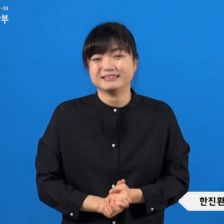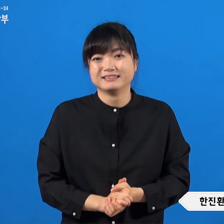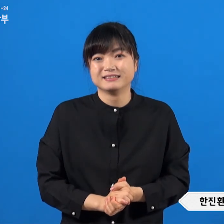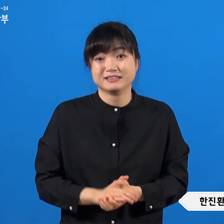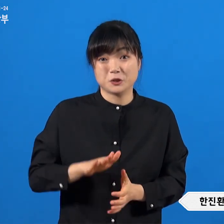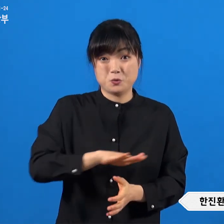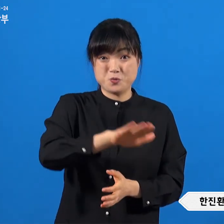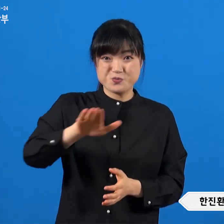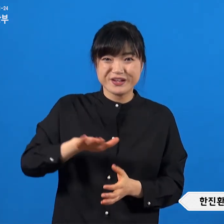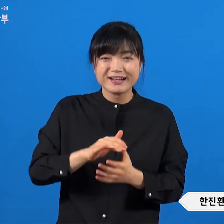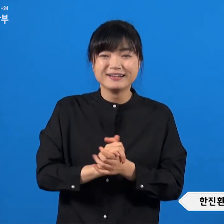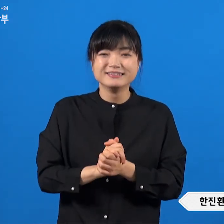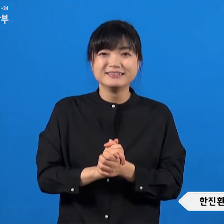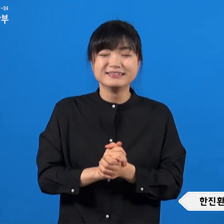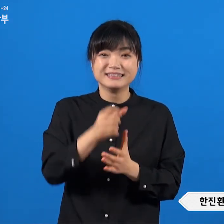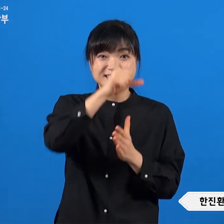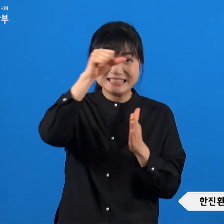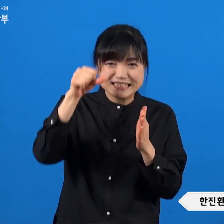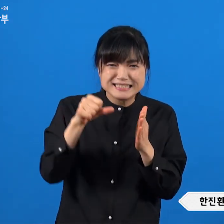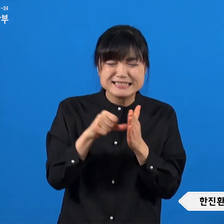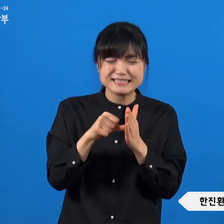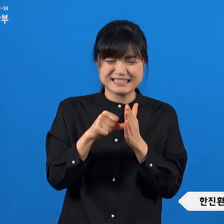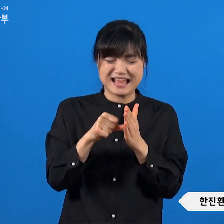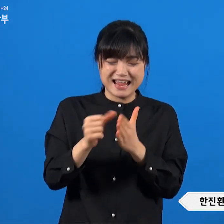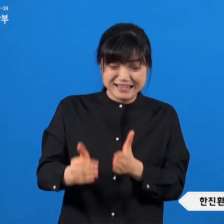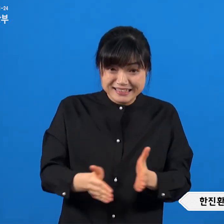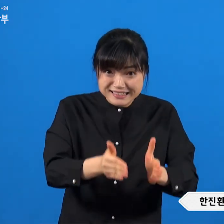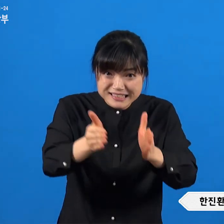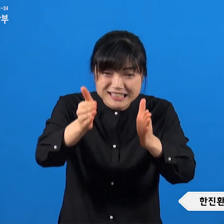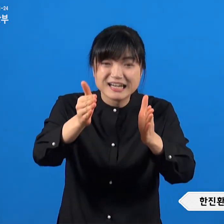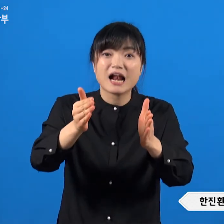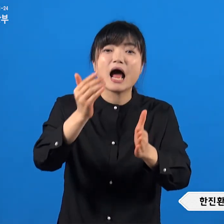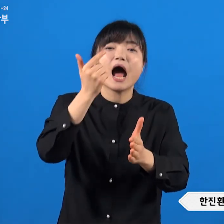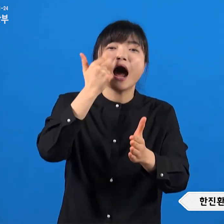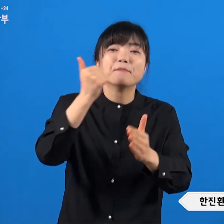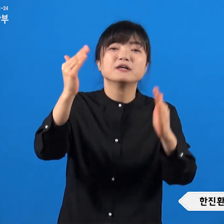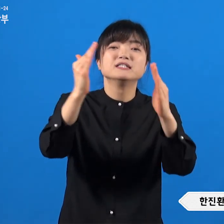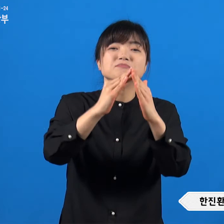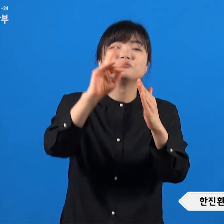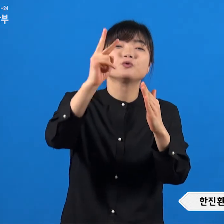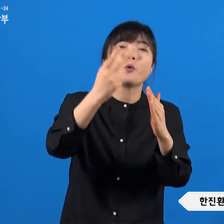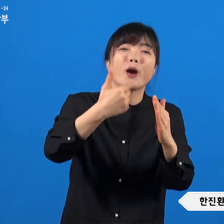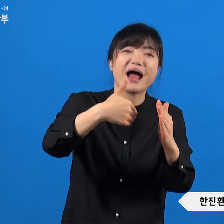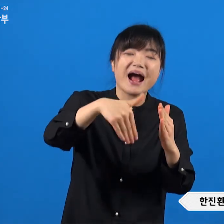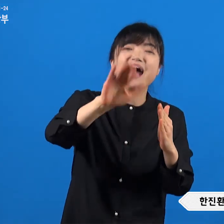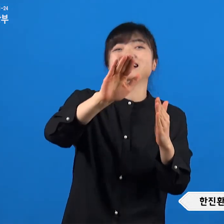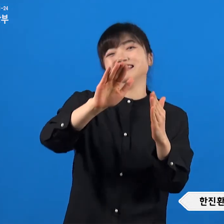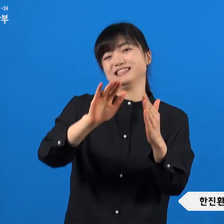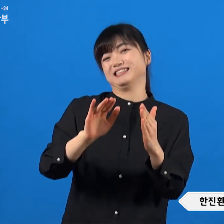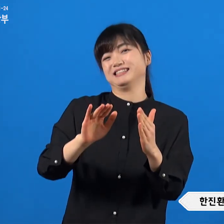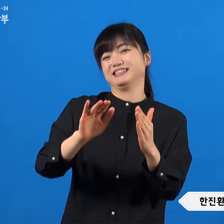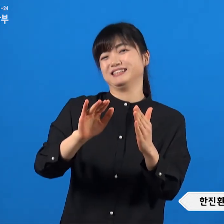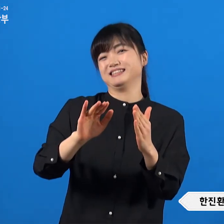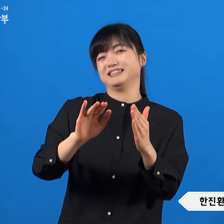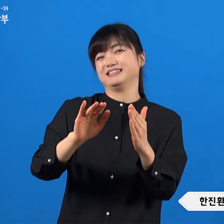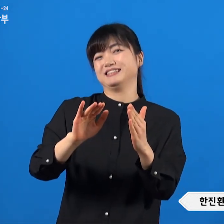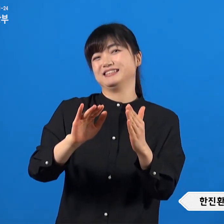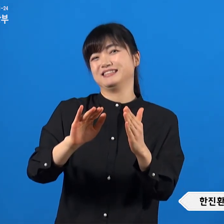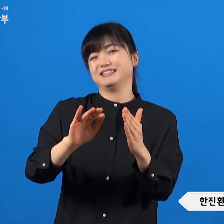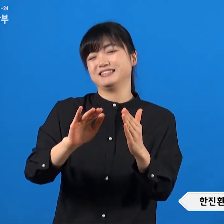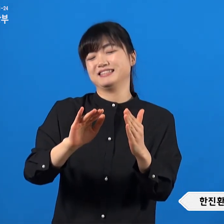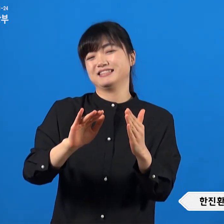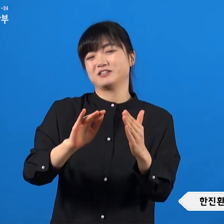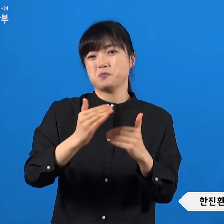우리의 이 인생 여정은 언제나 아버지 집으로 돌아가는 귀향의 여정입니다. 그리고